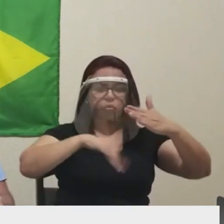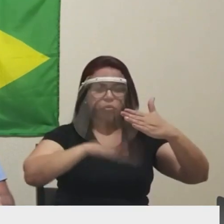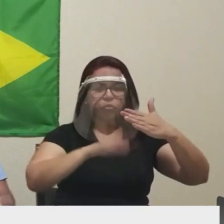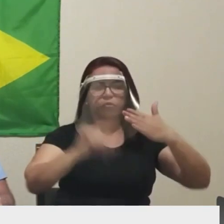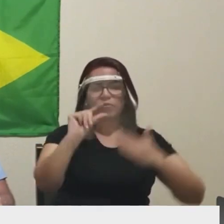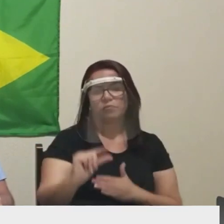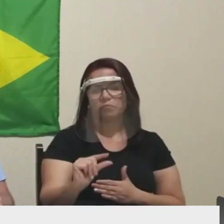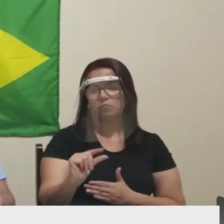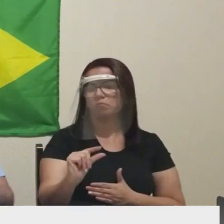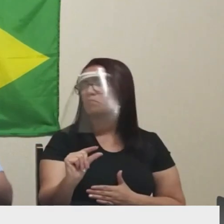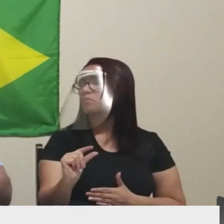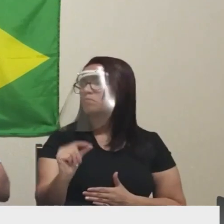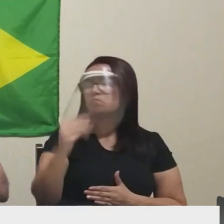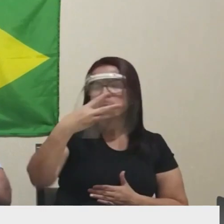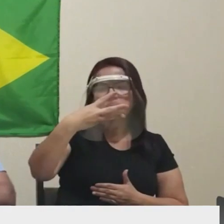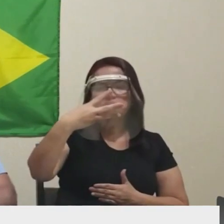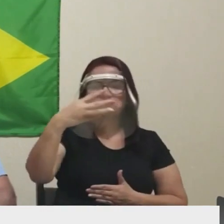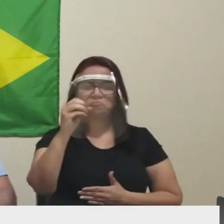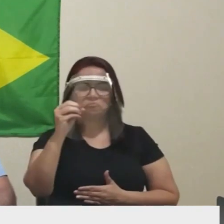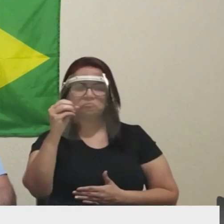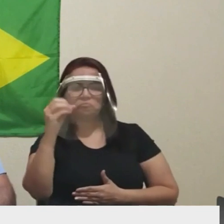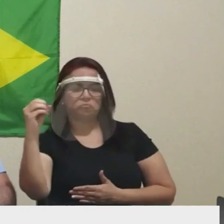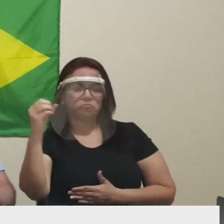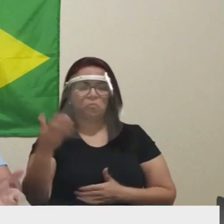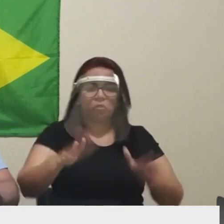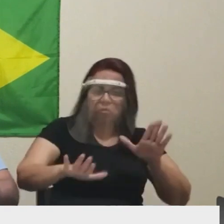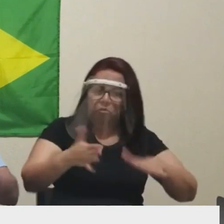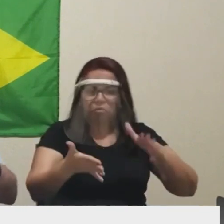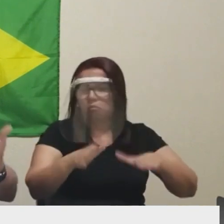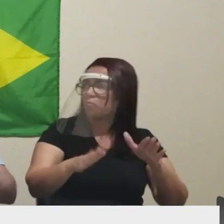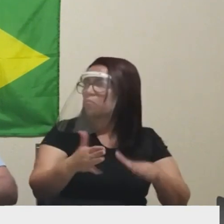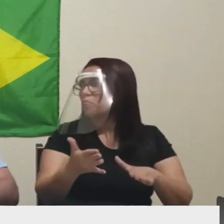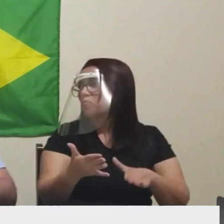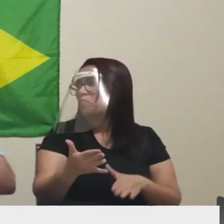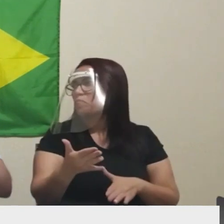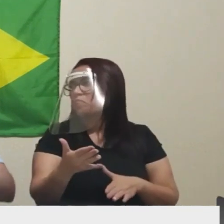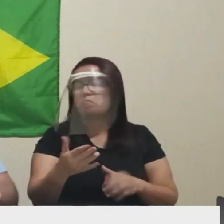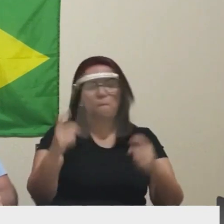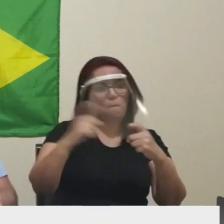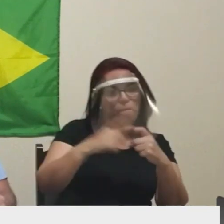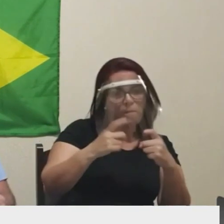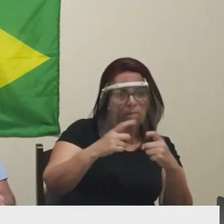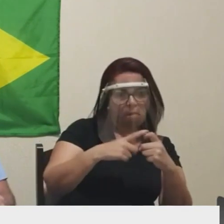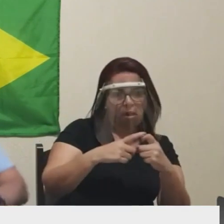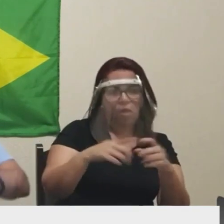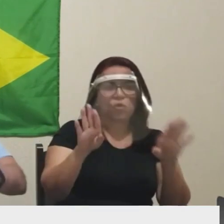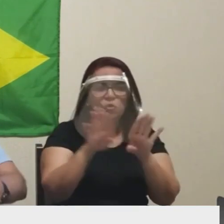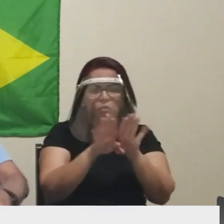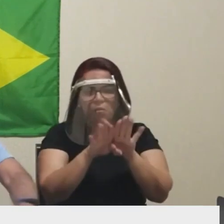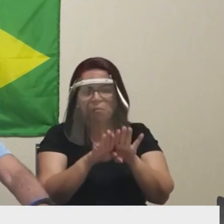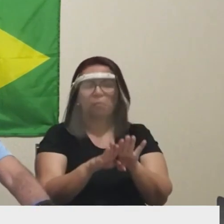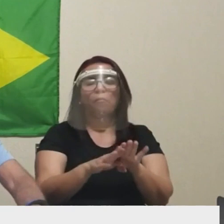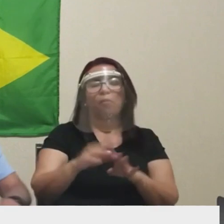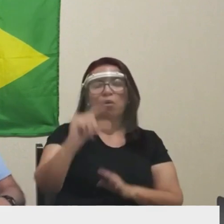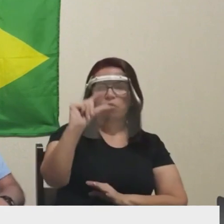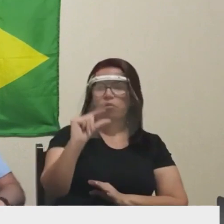R$300. É, você também com o exame médico cai também aproximadamente R$200 o preço da carteira de motorista, que é muito